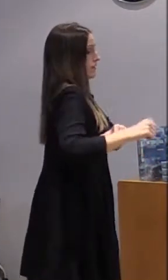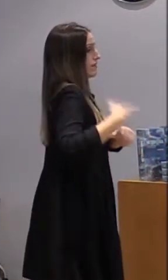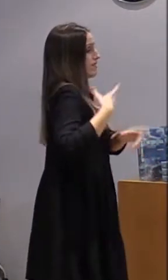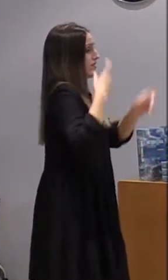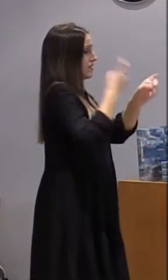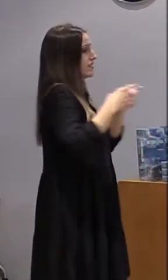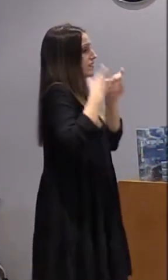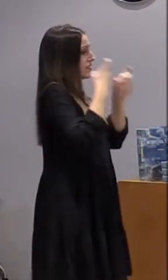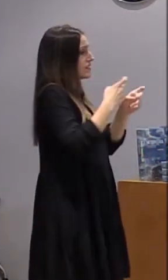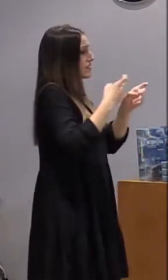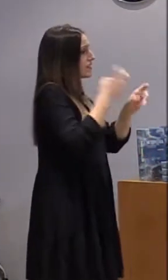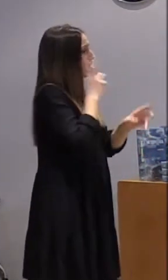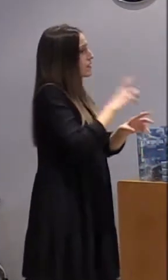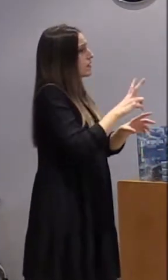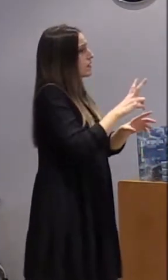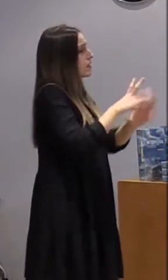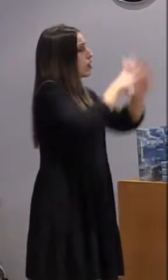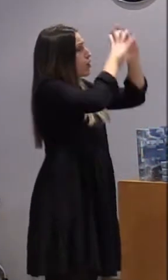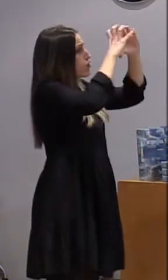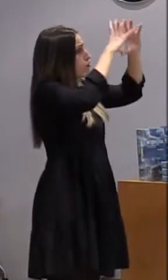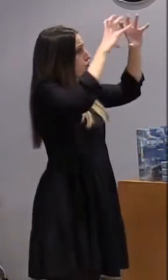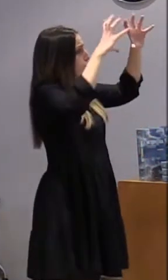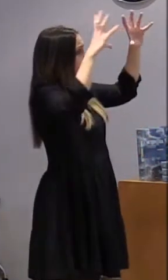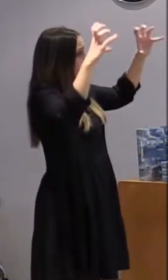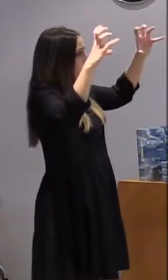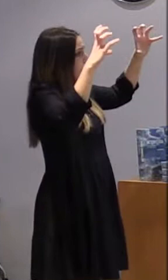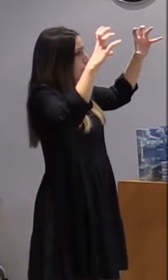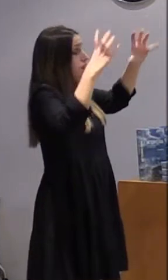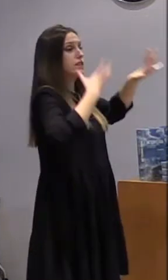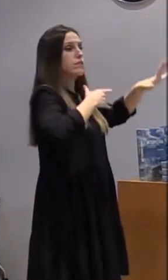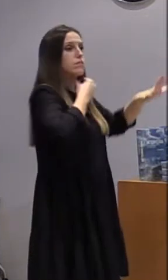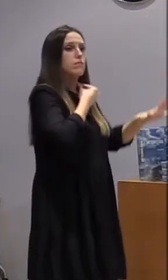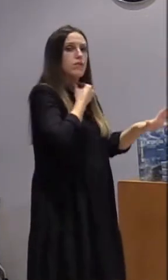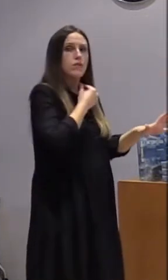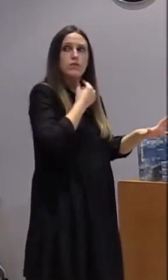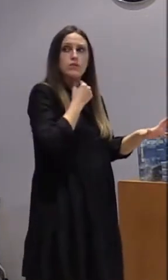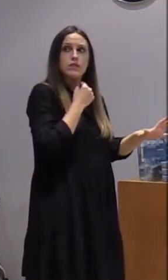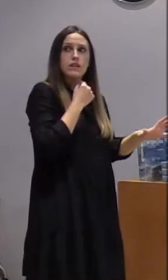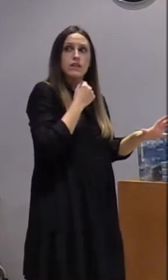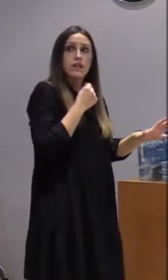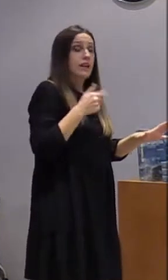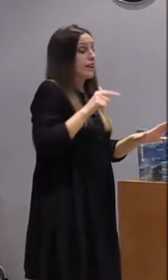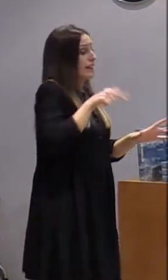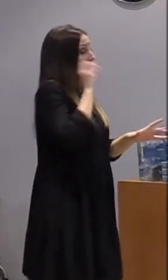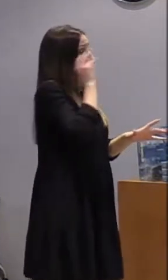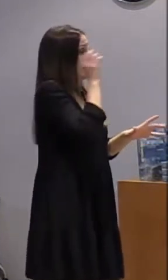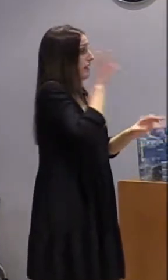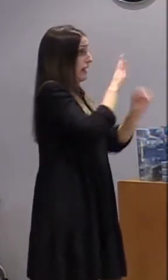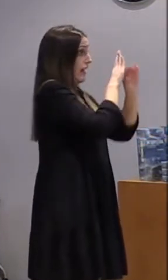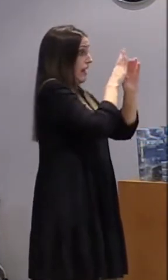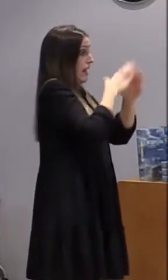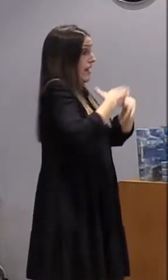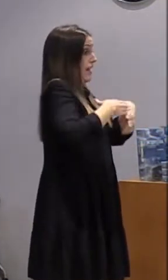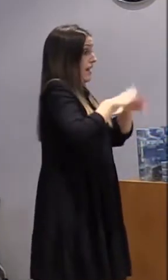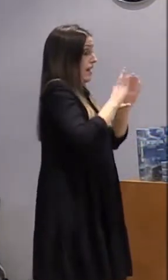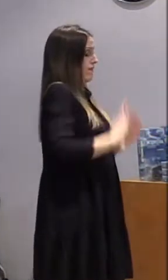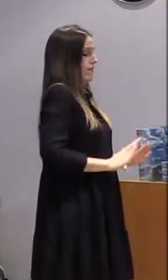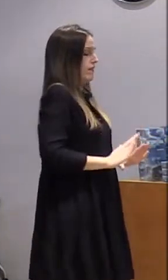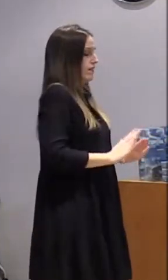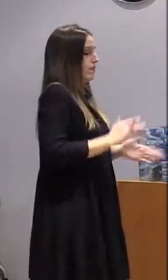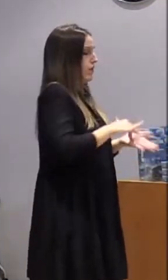intentar ver nubes en los cuadros, y me gustaría que al final de la charla, pues cada vez ya que vayáis a un